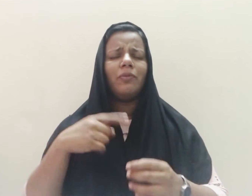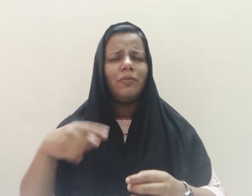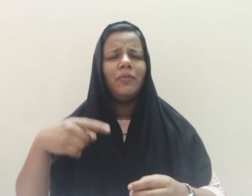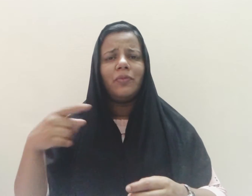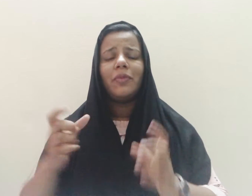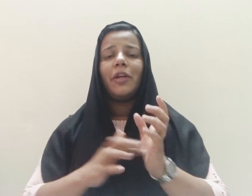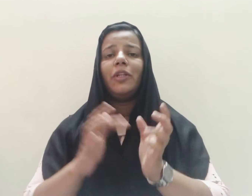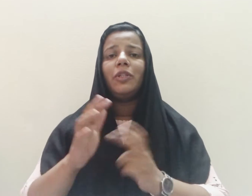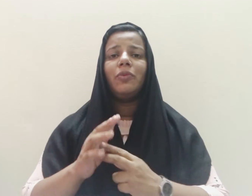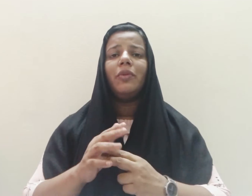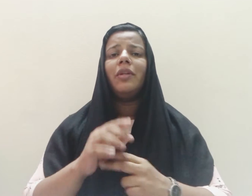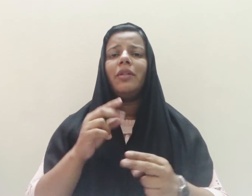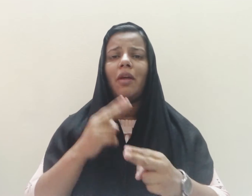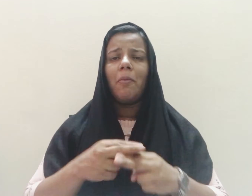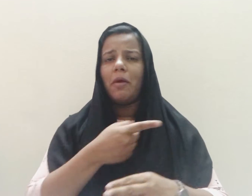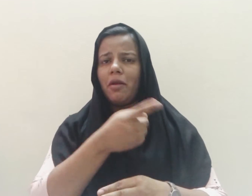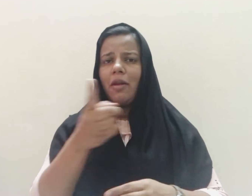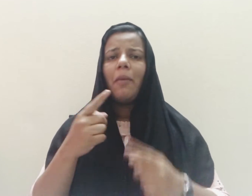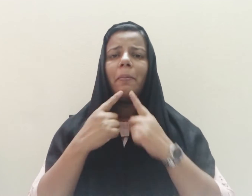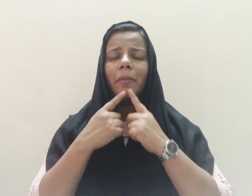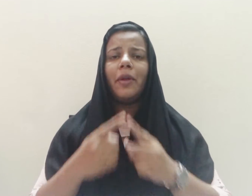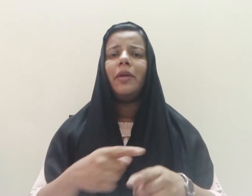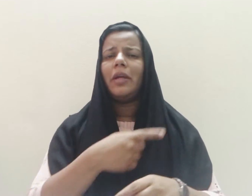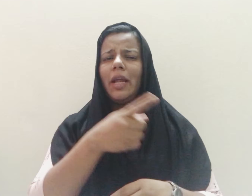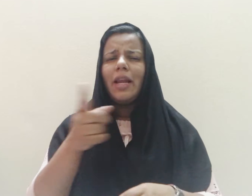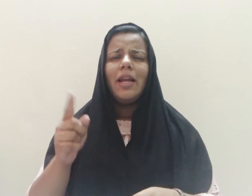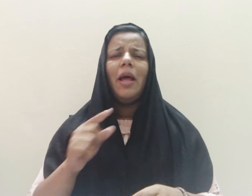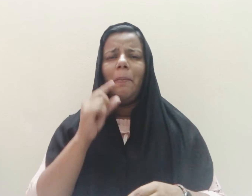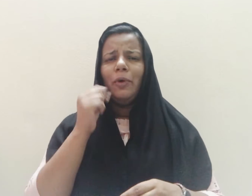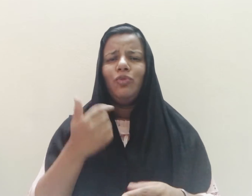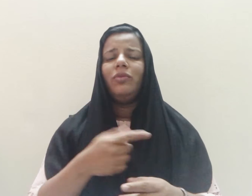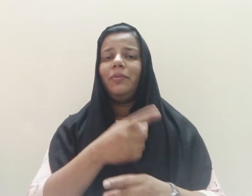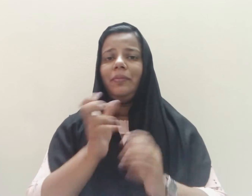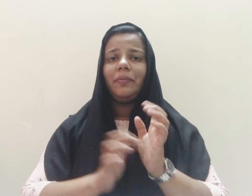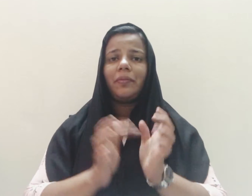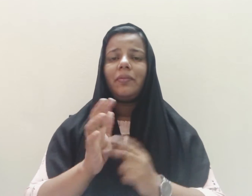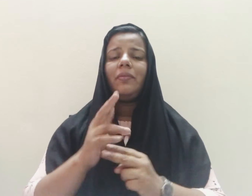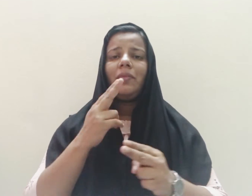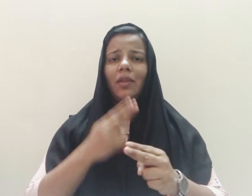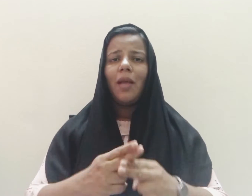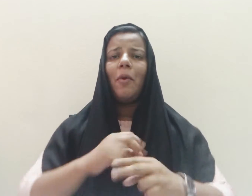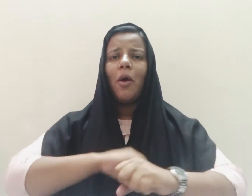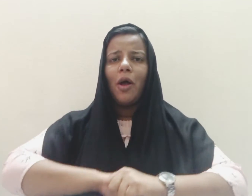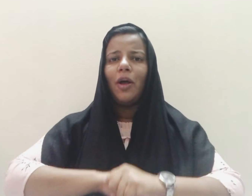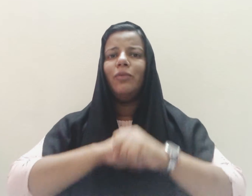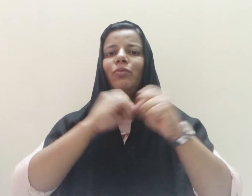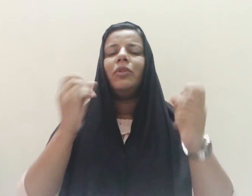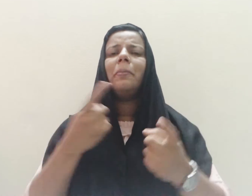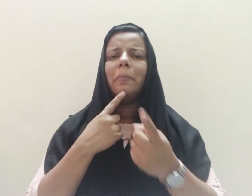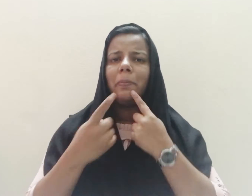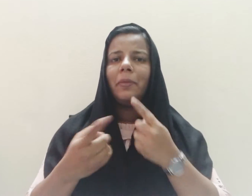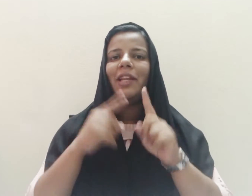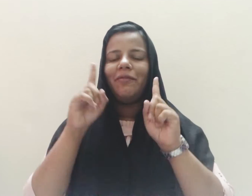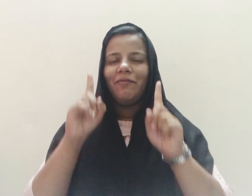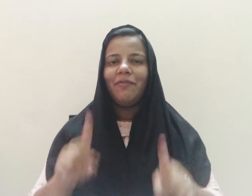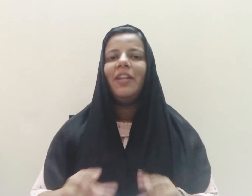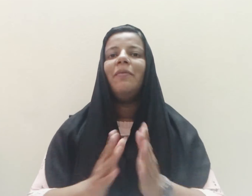രക്ഷയെ പ്രസിദ്ധമാക്കുവീൻ, ജാതികളുടെ ഇടയിൽ അവൻ്റെ മഹത്വം, സകല വംശങ്ങളുടെ ഇടയിൽ അവൻ്റെ അത്ഭുതങ്ങളെയും വിവരിപ്പീൻ. യഹോ